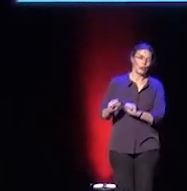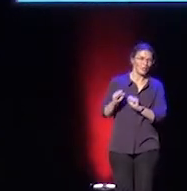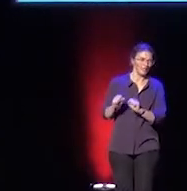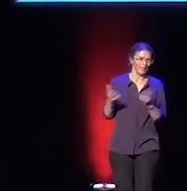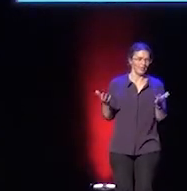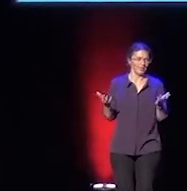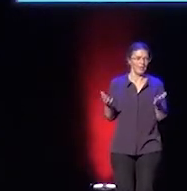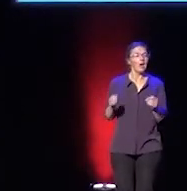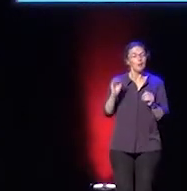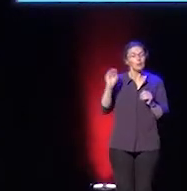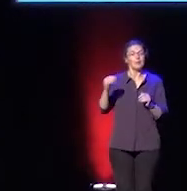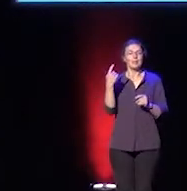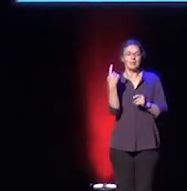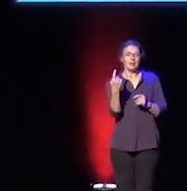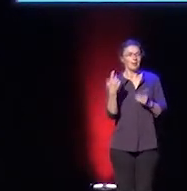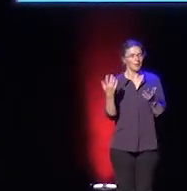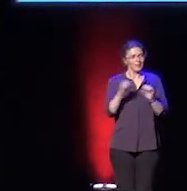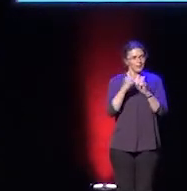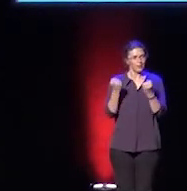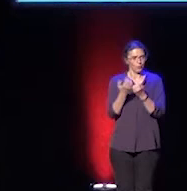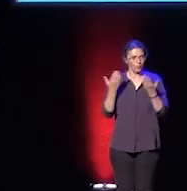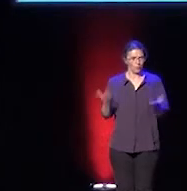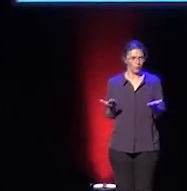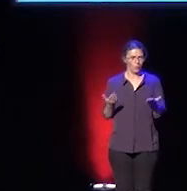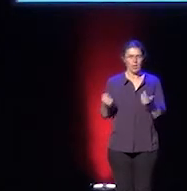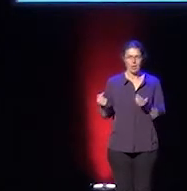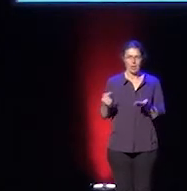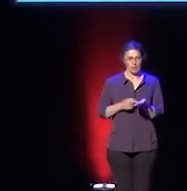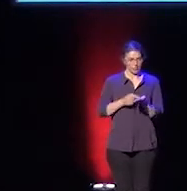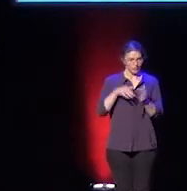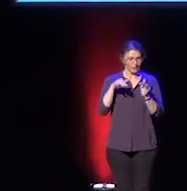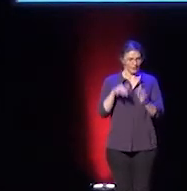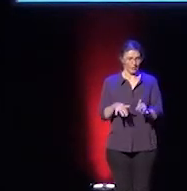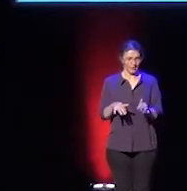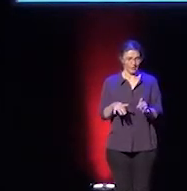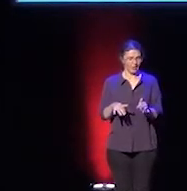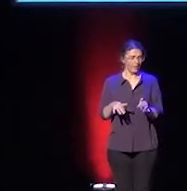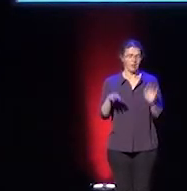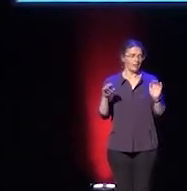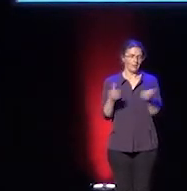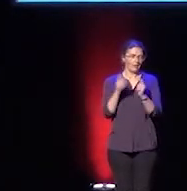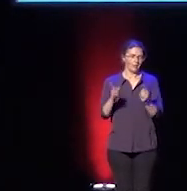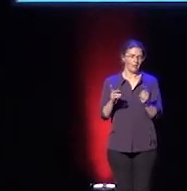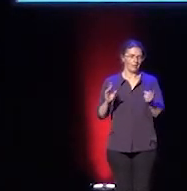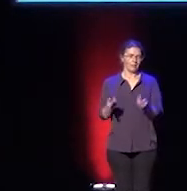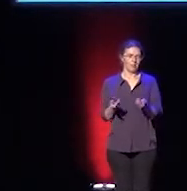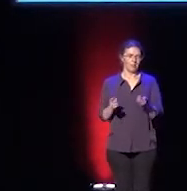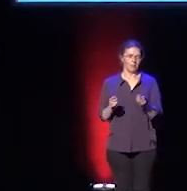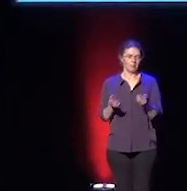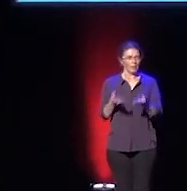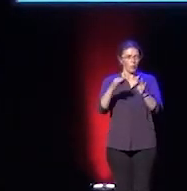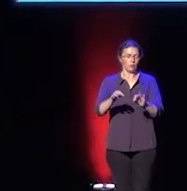in die Situation später, dass dann die Ansprüche vorhanden sind und nicht entsprechend abgedeckt